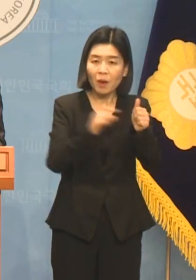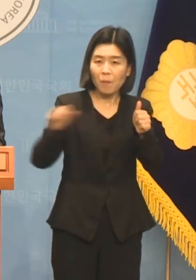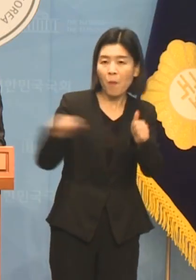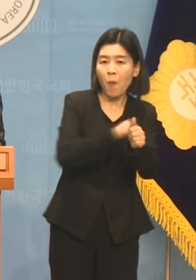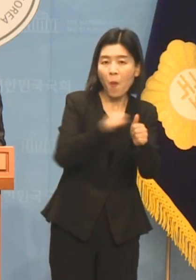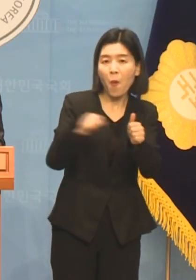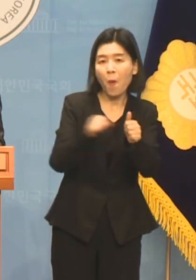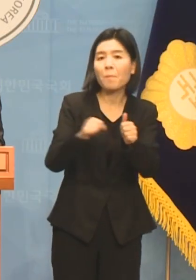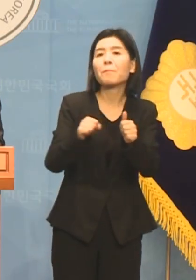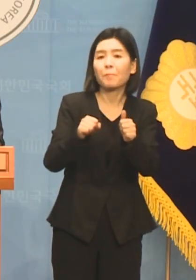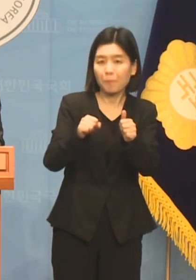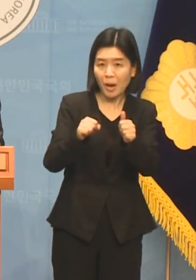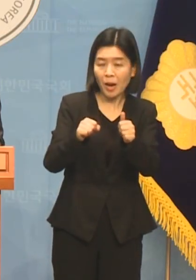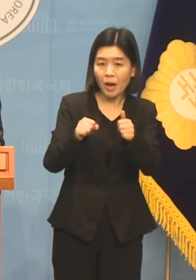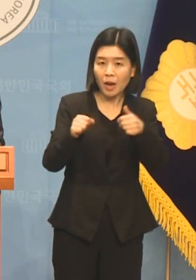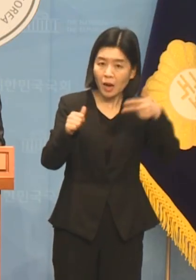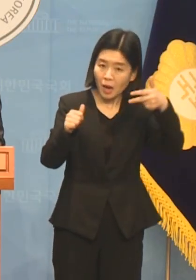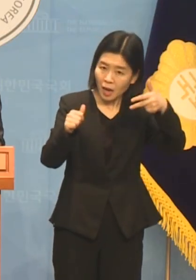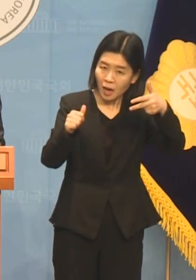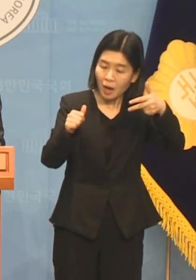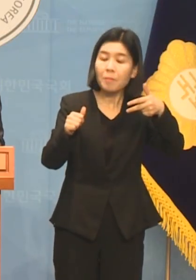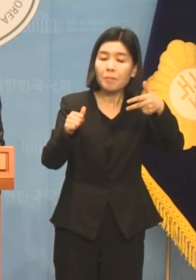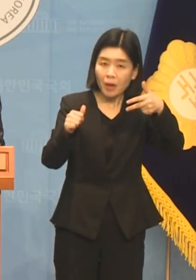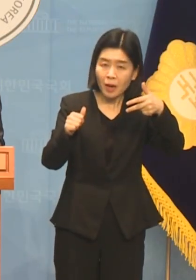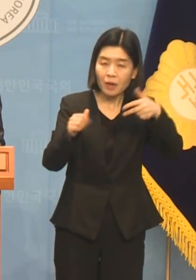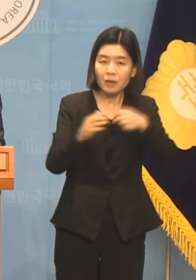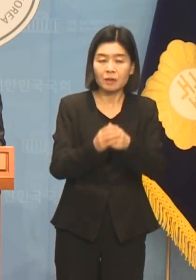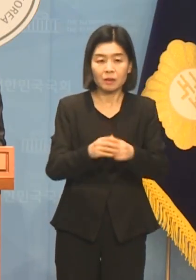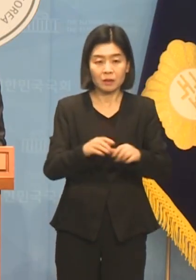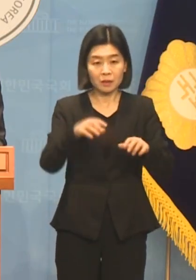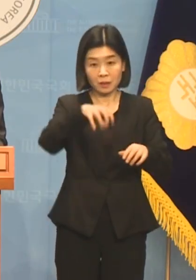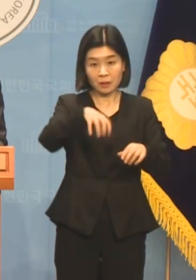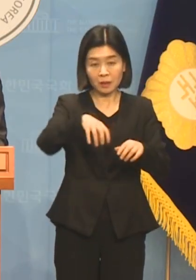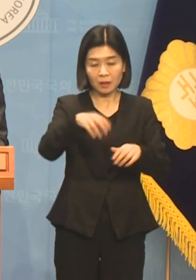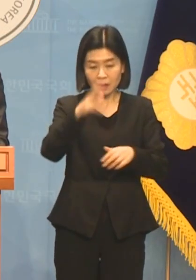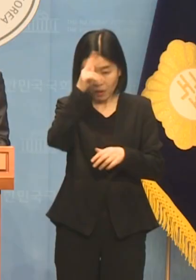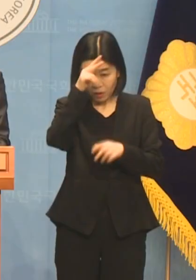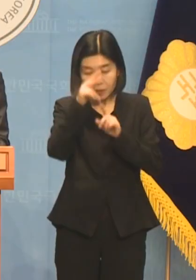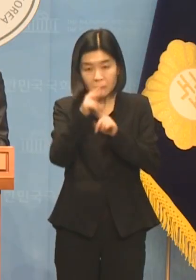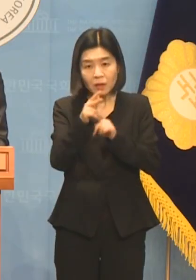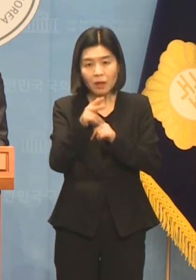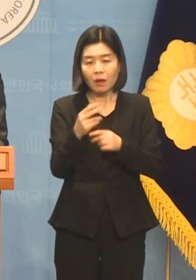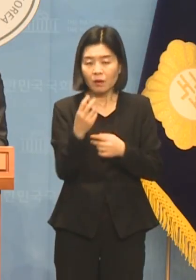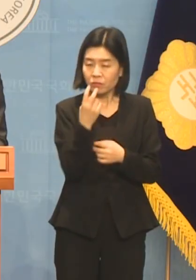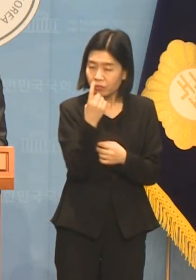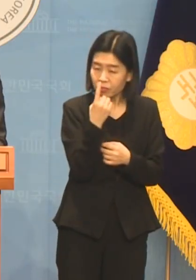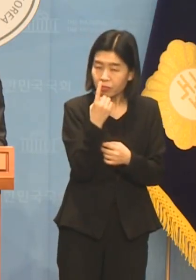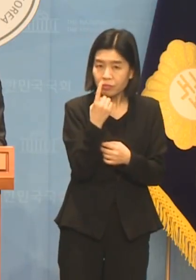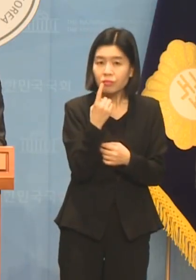현장 영상에 그대로 담겼으며 당시 현장에 있던 경찰은 경비